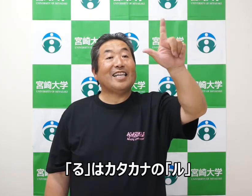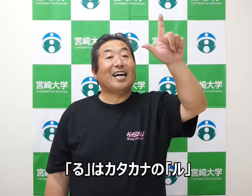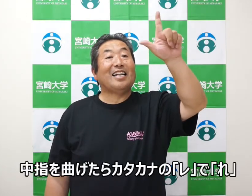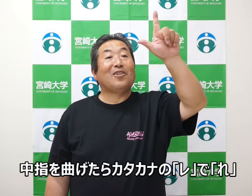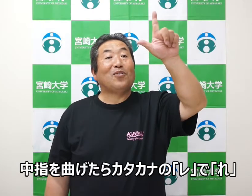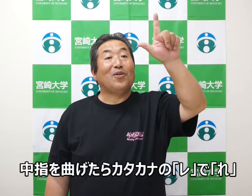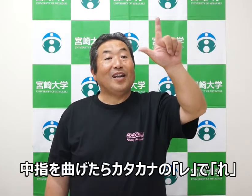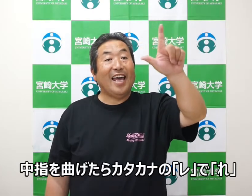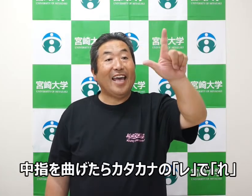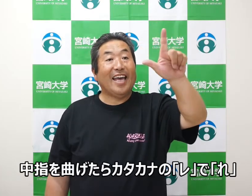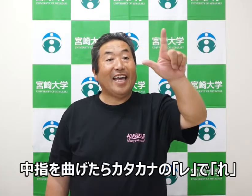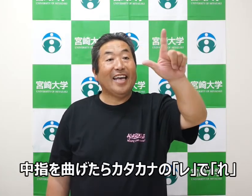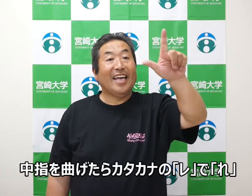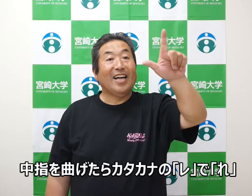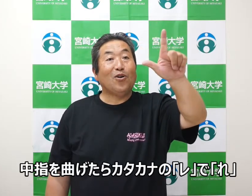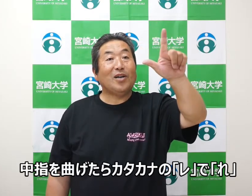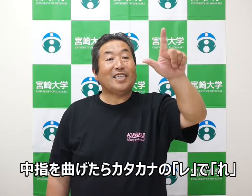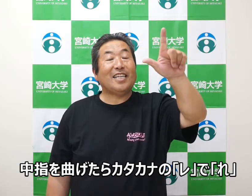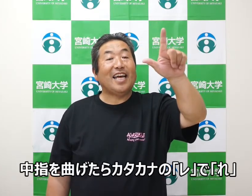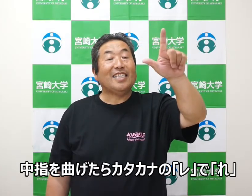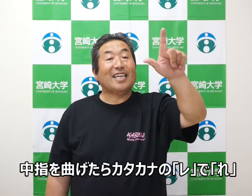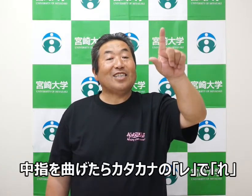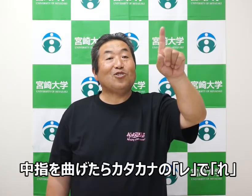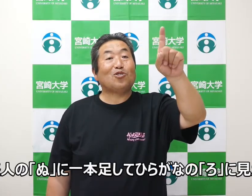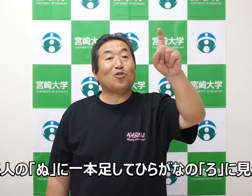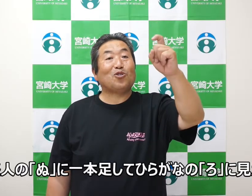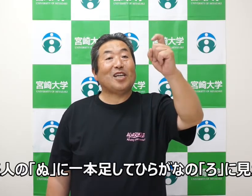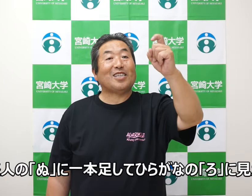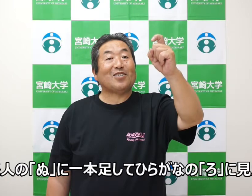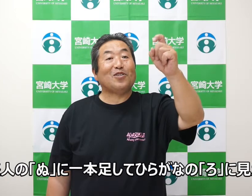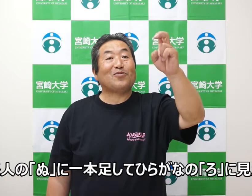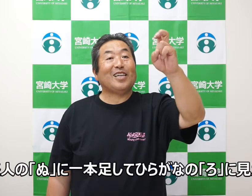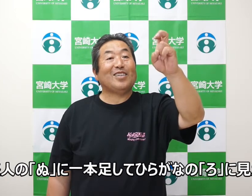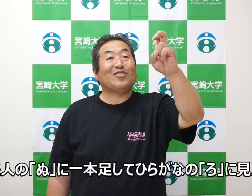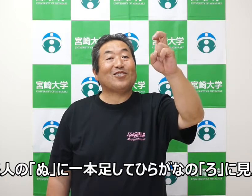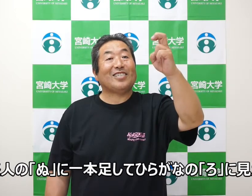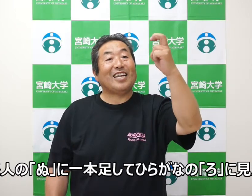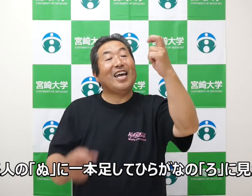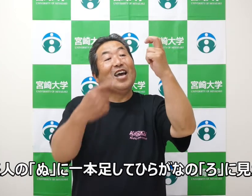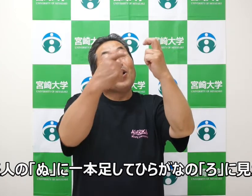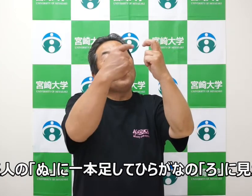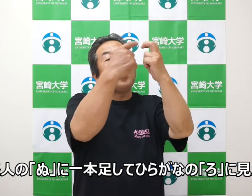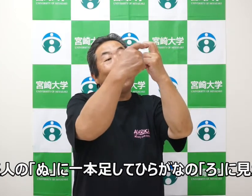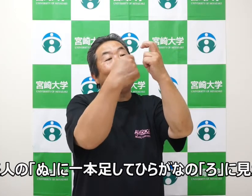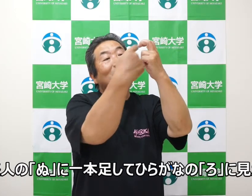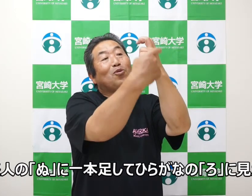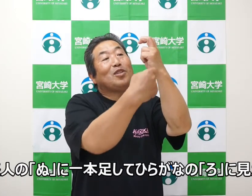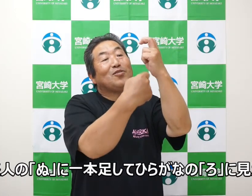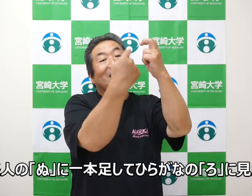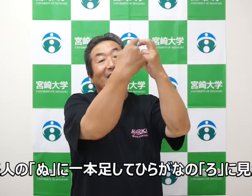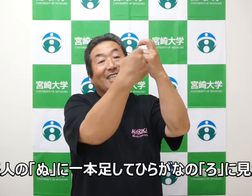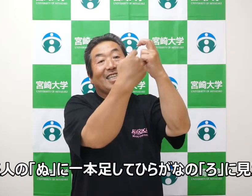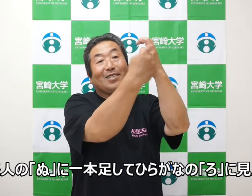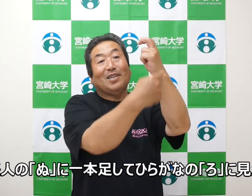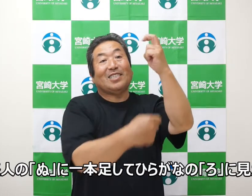カナのれ。ろはですね、さっきむすっと一人やったけど、今度二人でするって感じで、今度はここにろという形ができます。